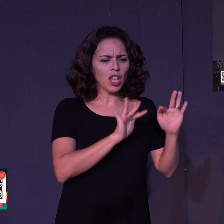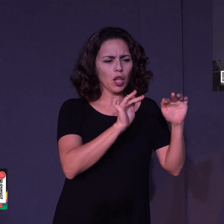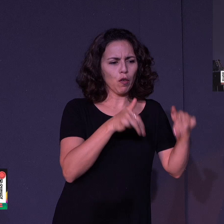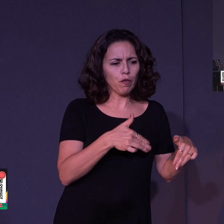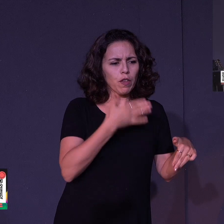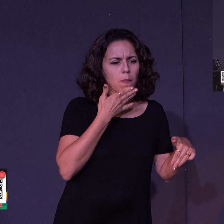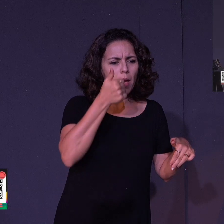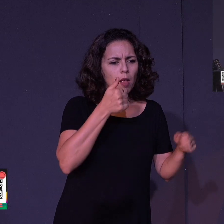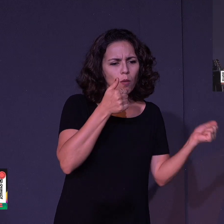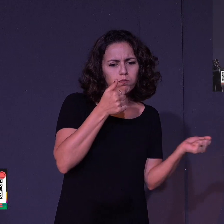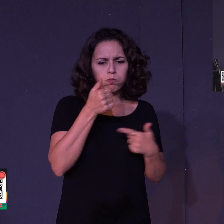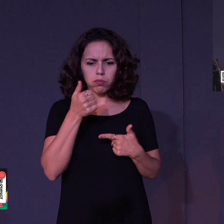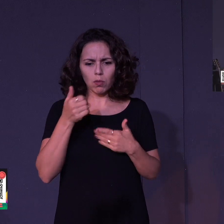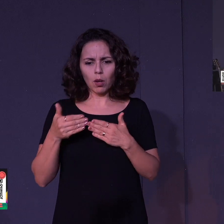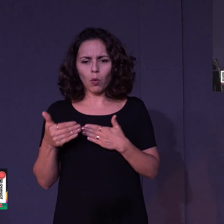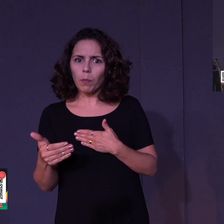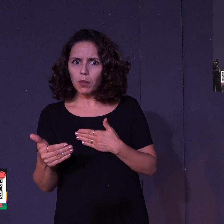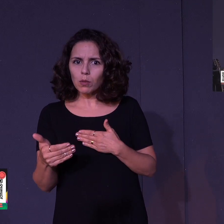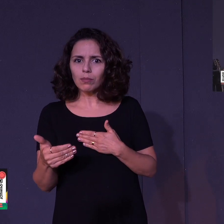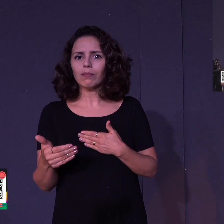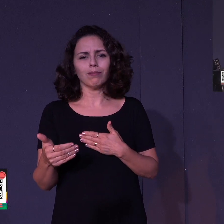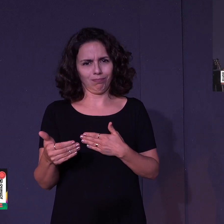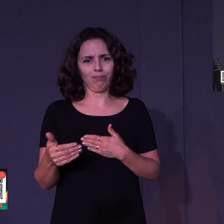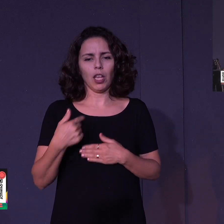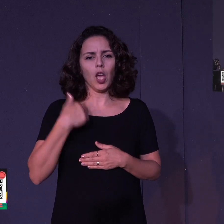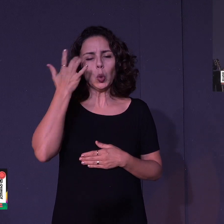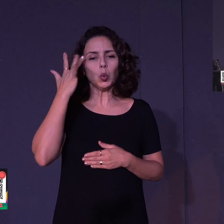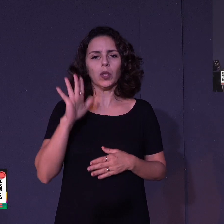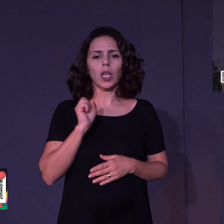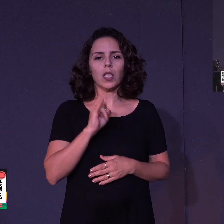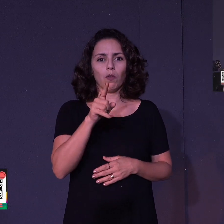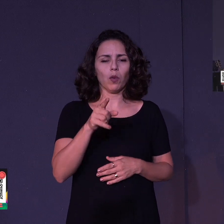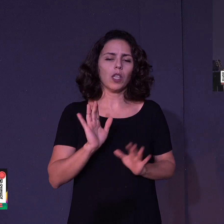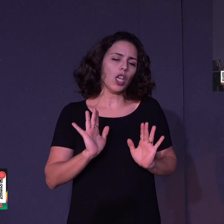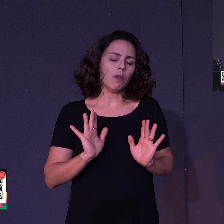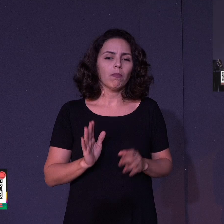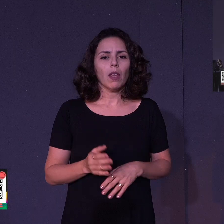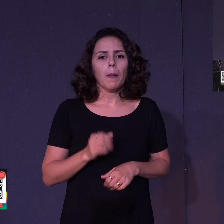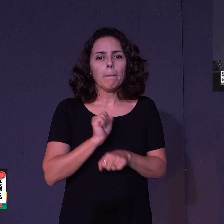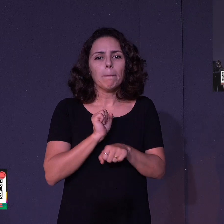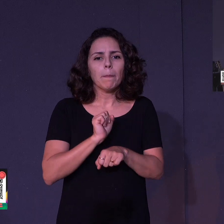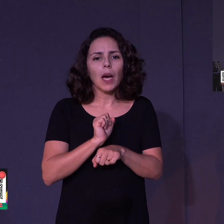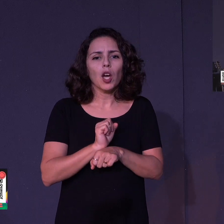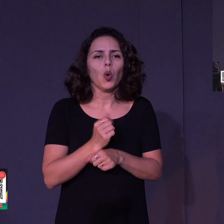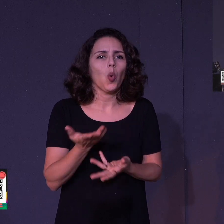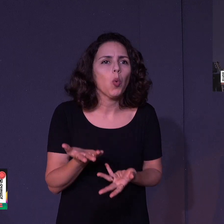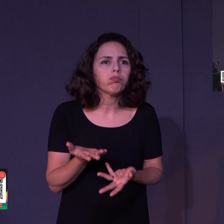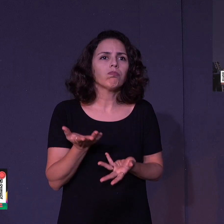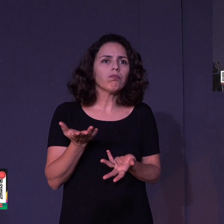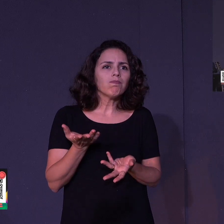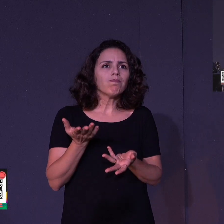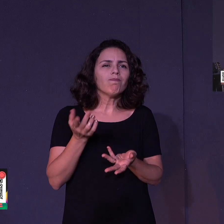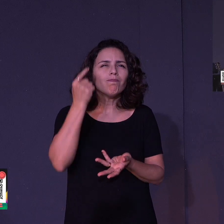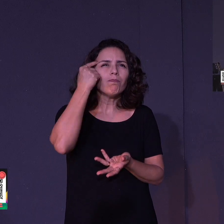sei se você já parou para pensar acerca do fim. E eu não estou falando aqui no fim acerca da volta de Jesus. Eu não estou falando aqui acerca